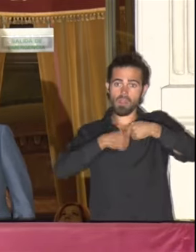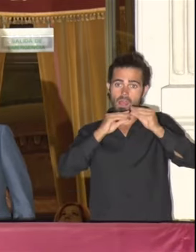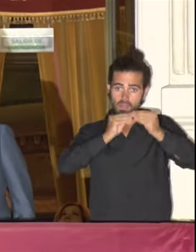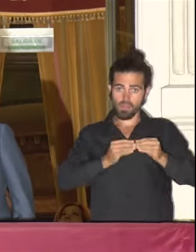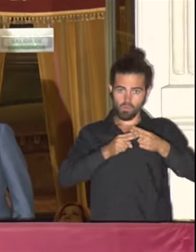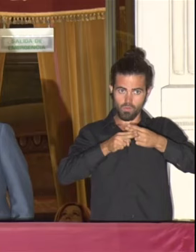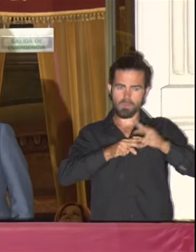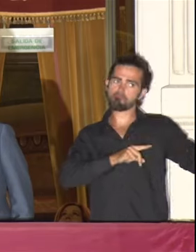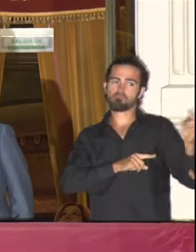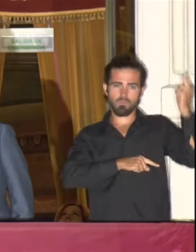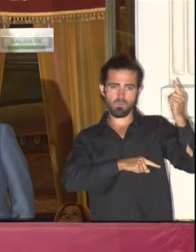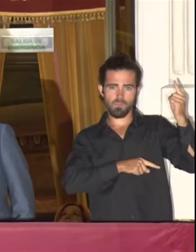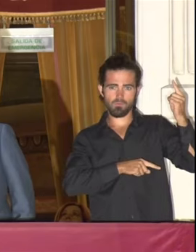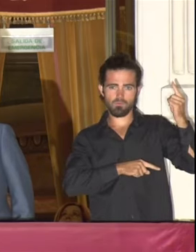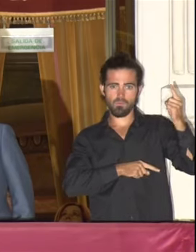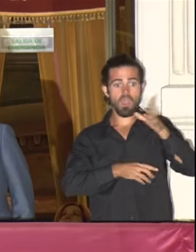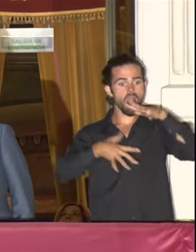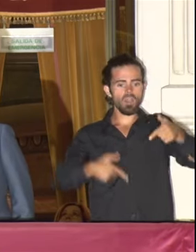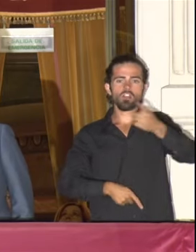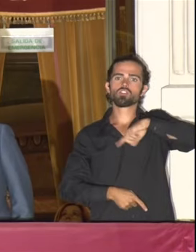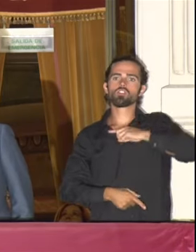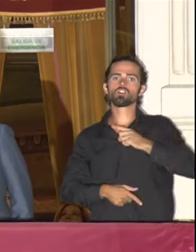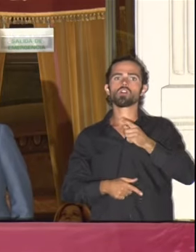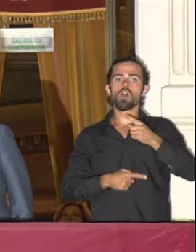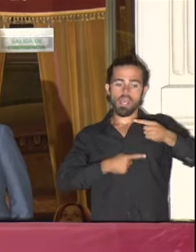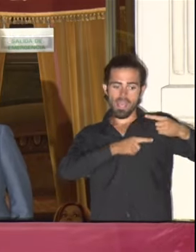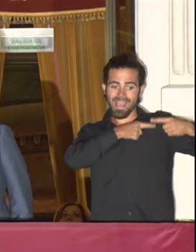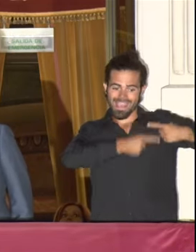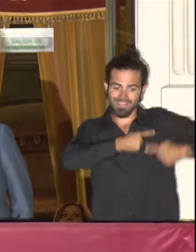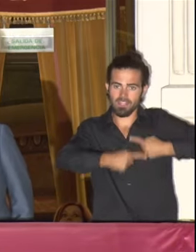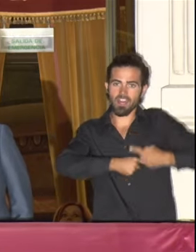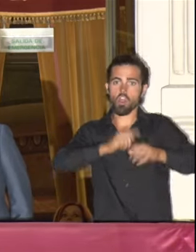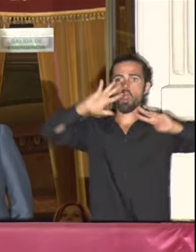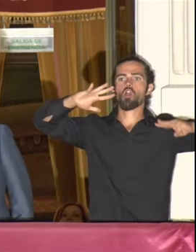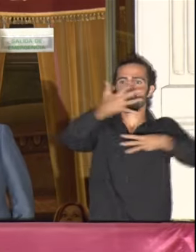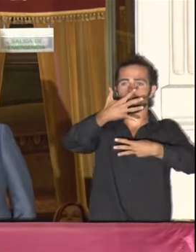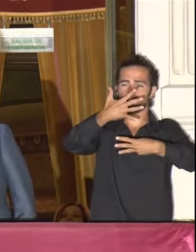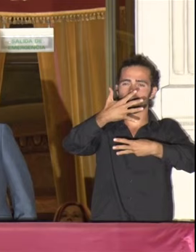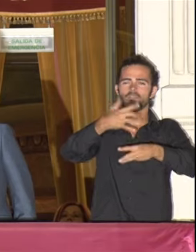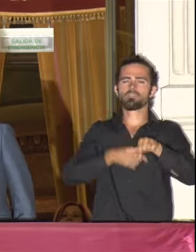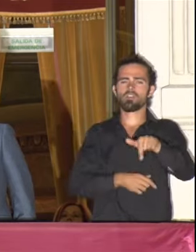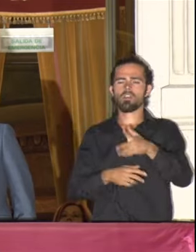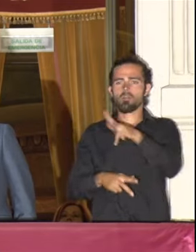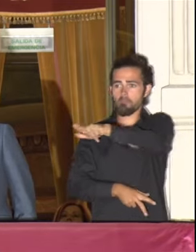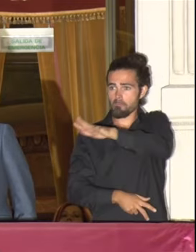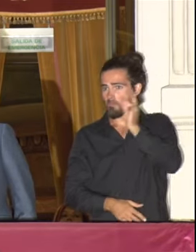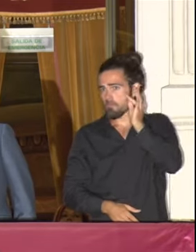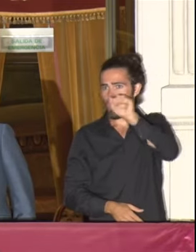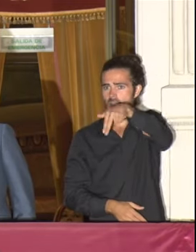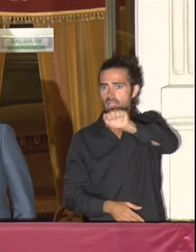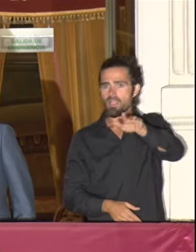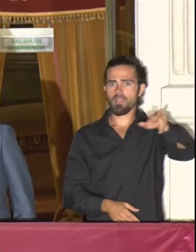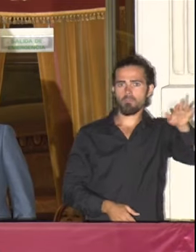familia. Actualmente somos la octava generación que estamos en la empresa. Mi hermana Ana, mi hermano